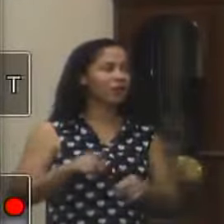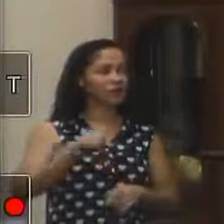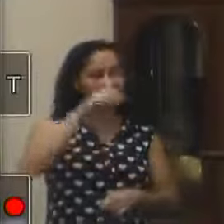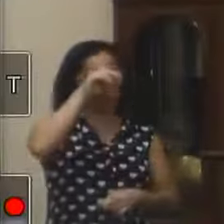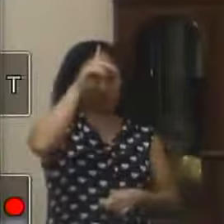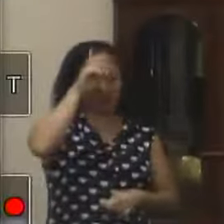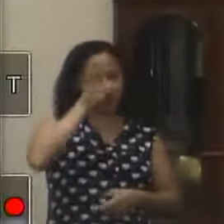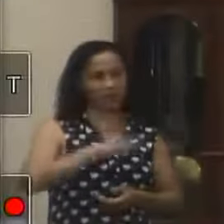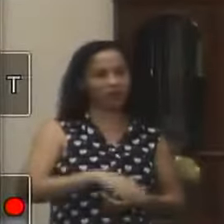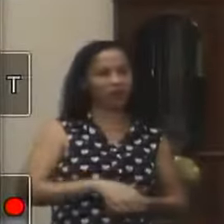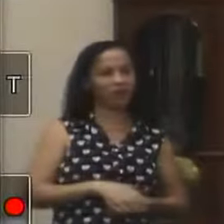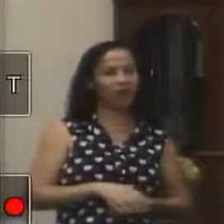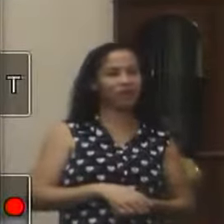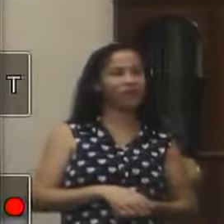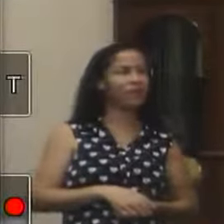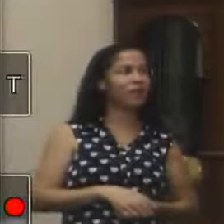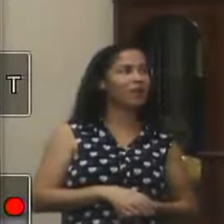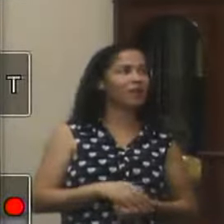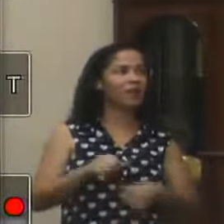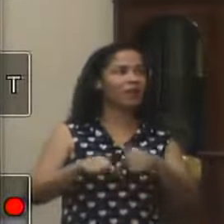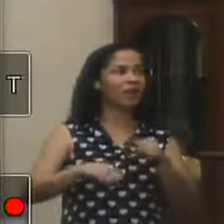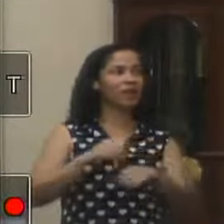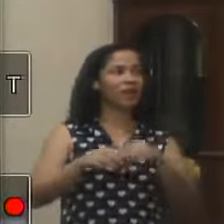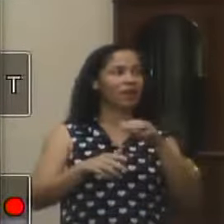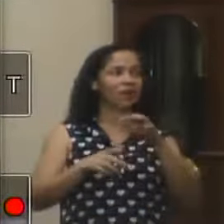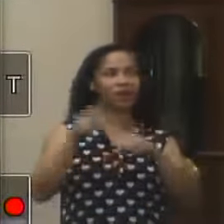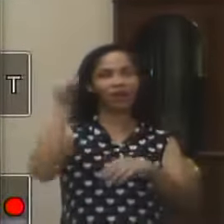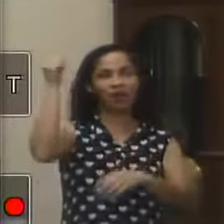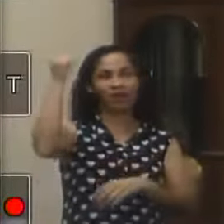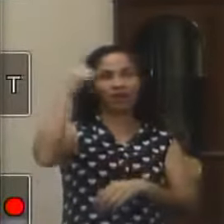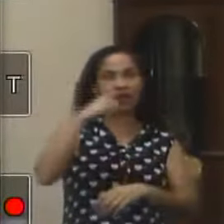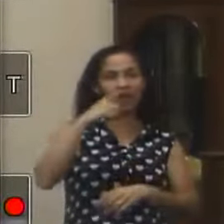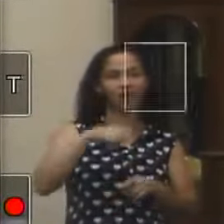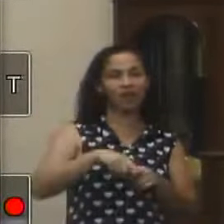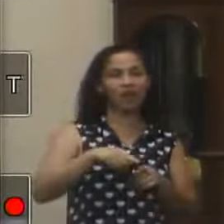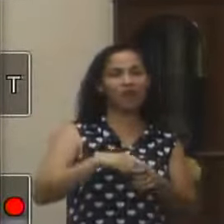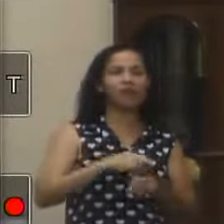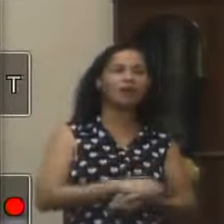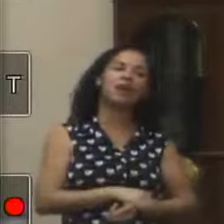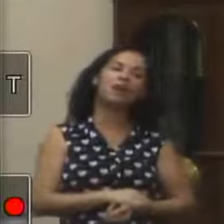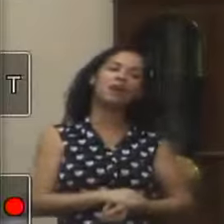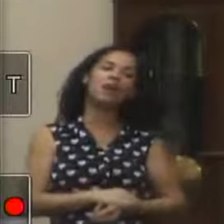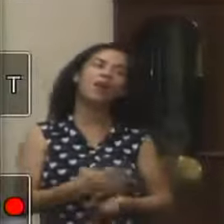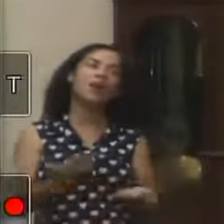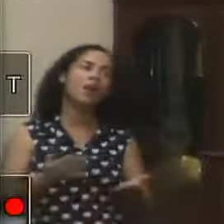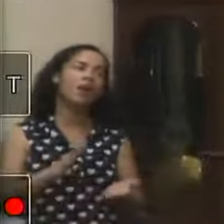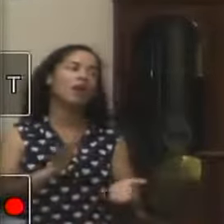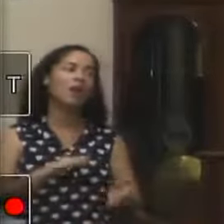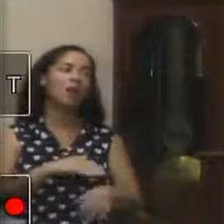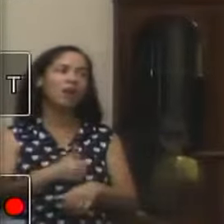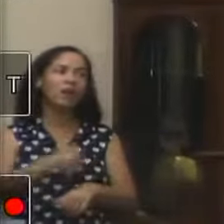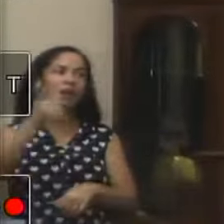dessa vez. Lâmpada na nossa cidade. Hoje em dia melhorou, mas eu conversei até com o prof. Fernandinho,